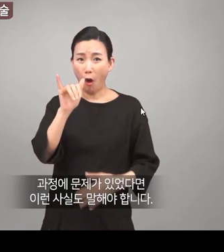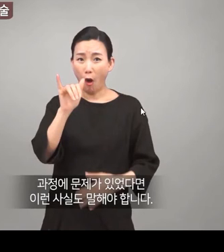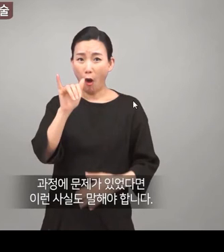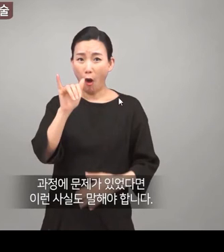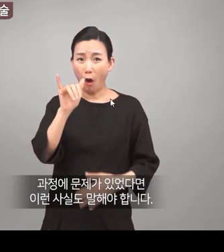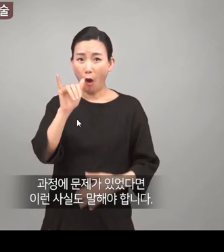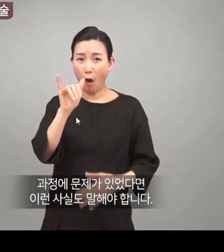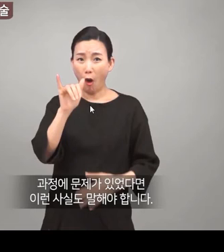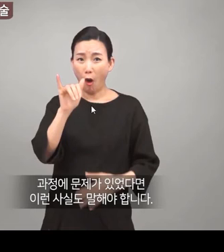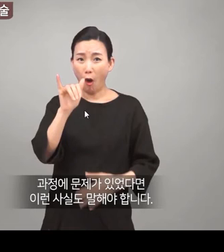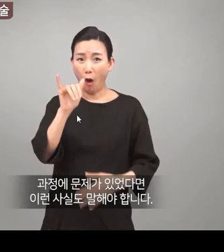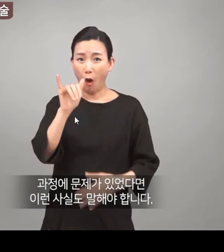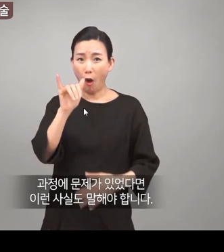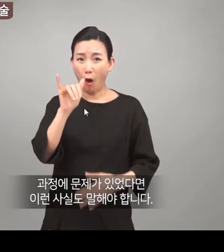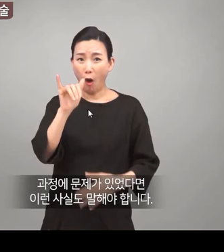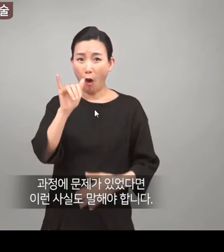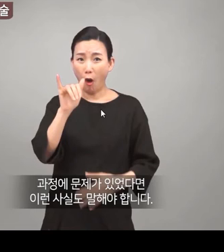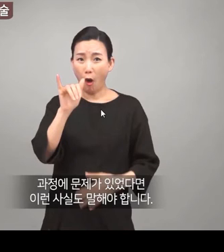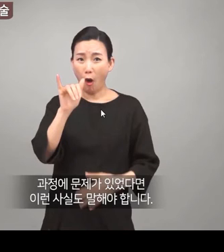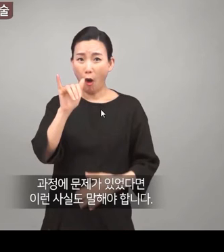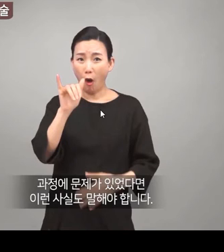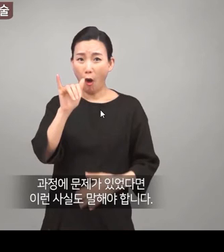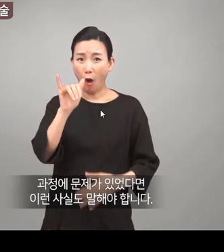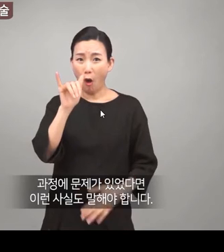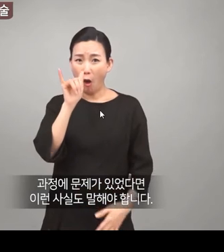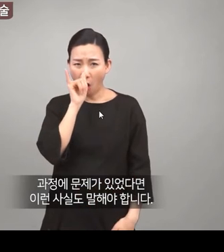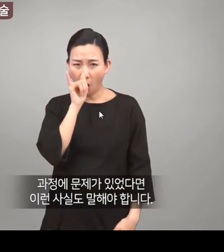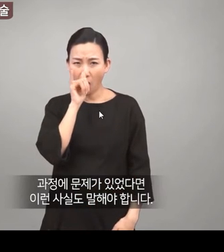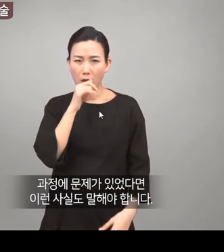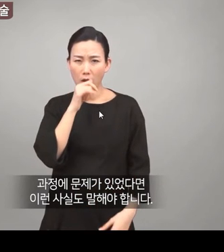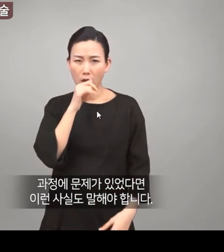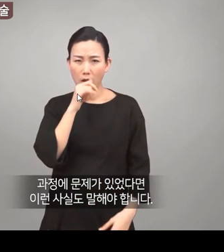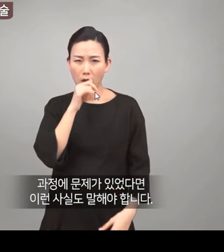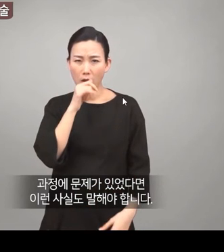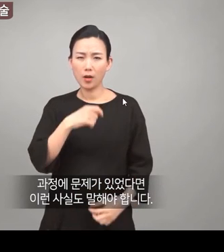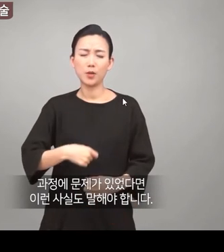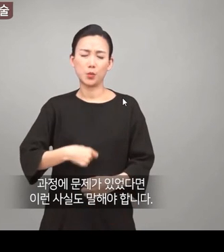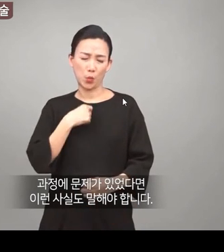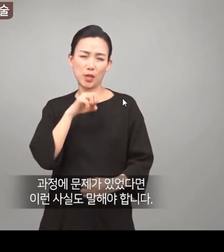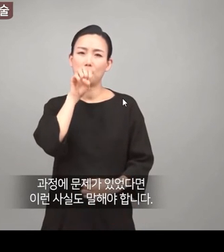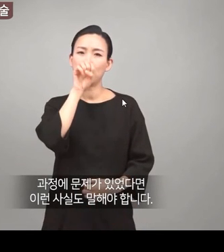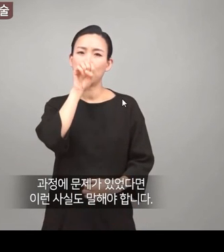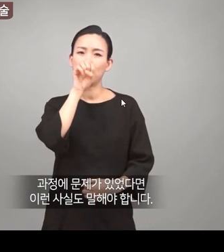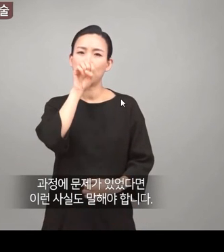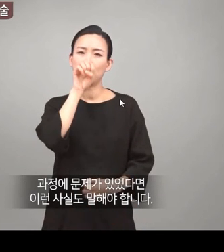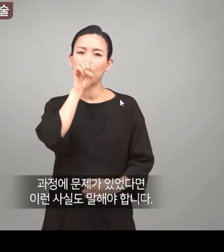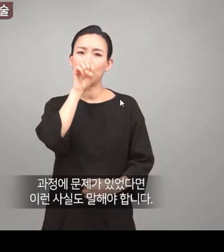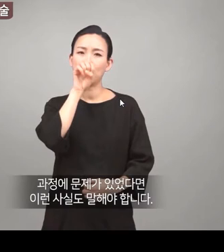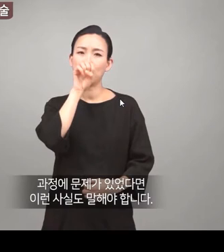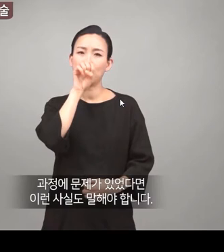지시하셔야 됩니다. 이 방법이 불법이 있다. 그럼 역시